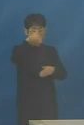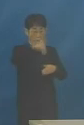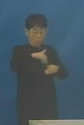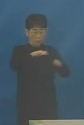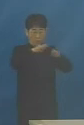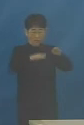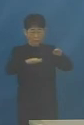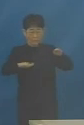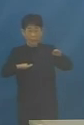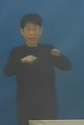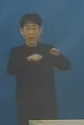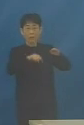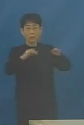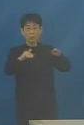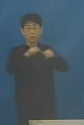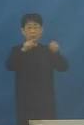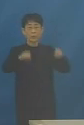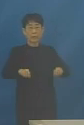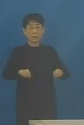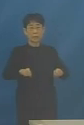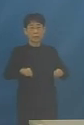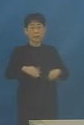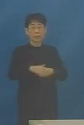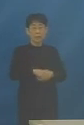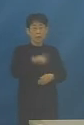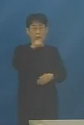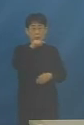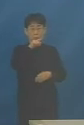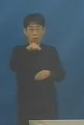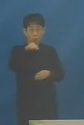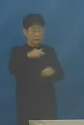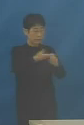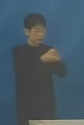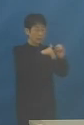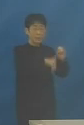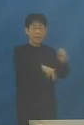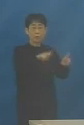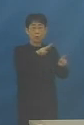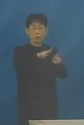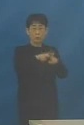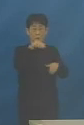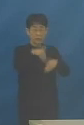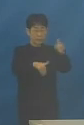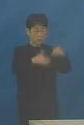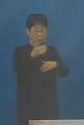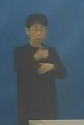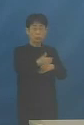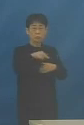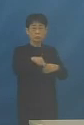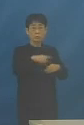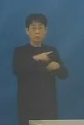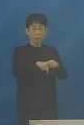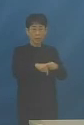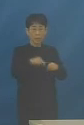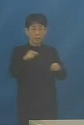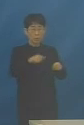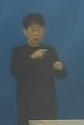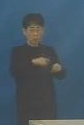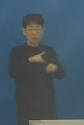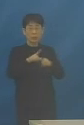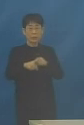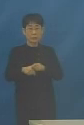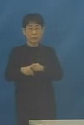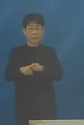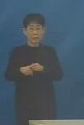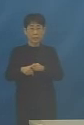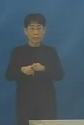衆院選でもですねまぁこの鳥取島根の小選挙区の慢性虚無凍ったいて弁護士のグループが良型の選挙